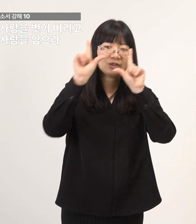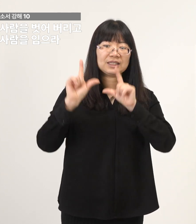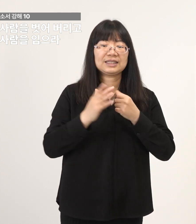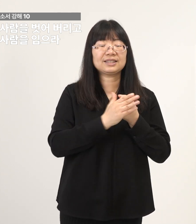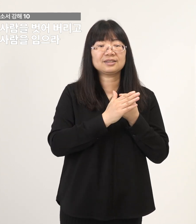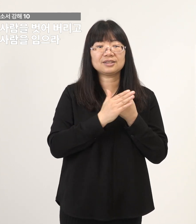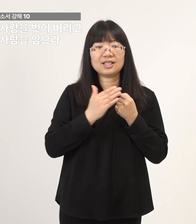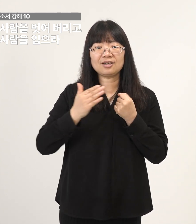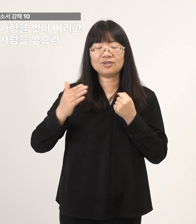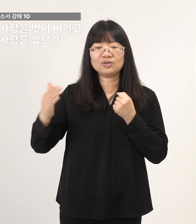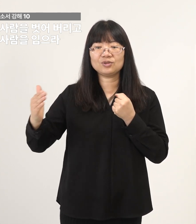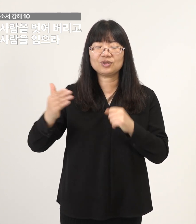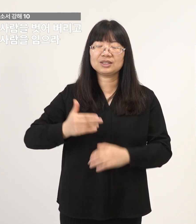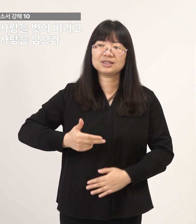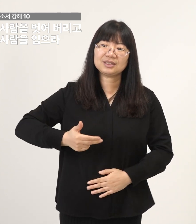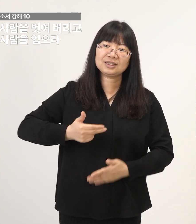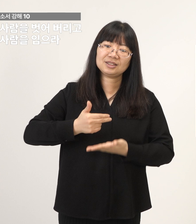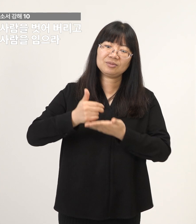누리니